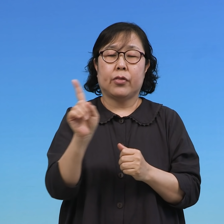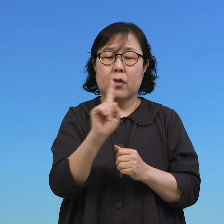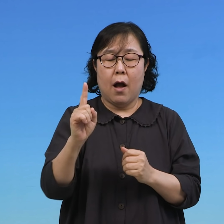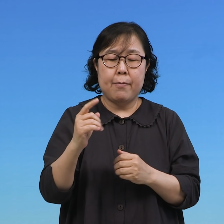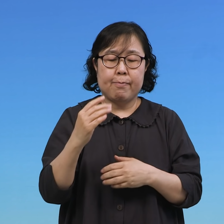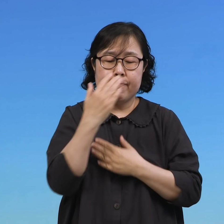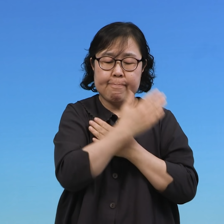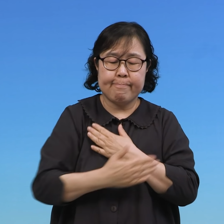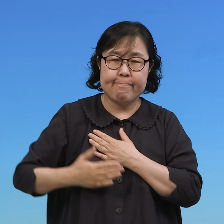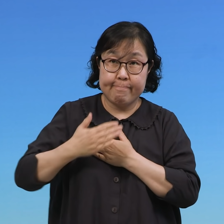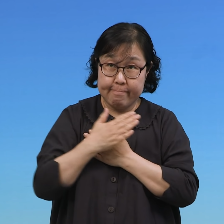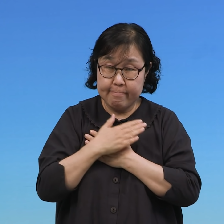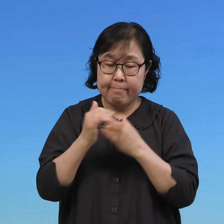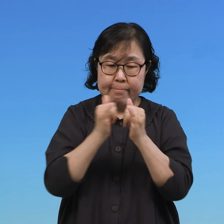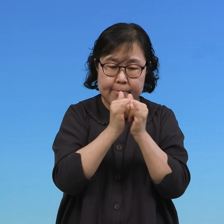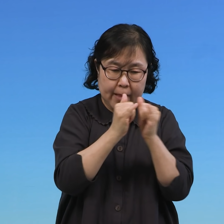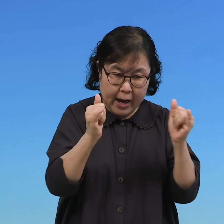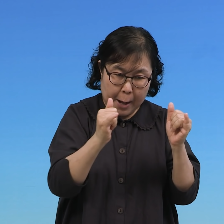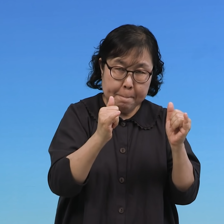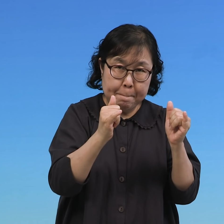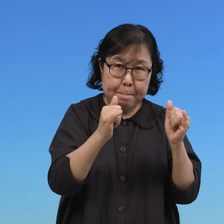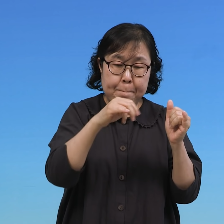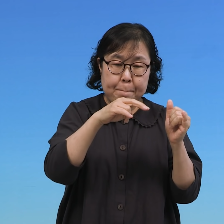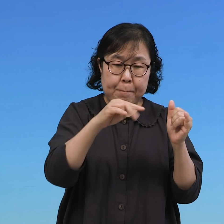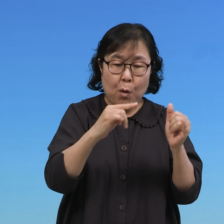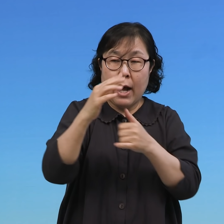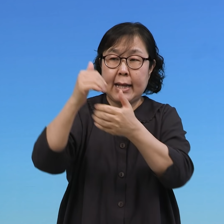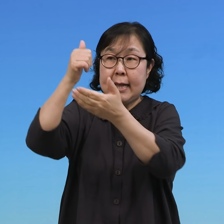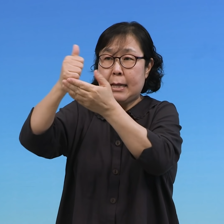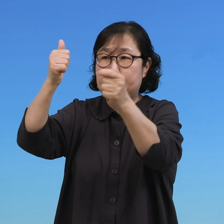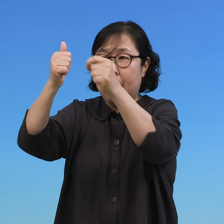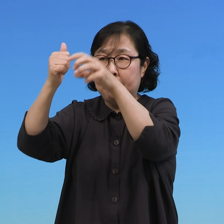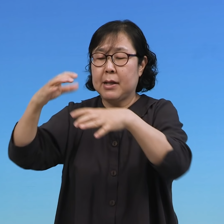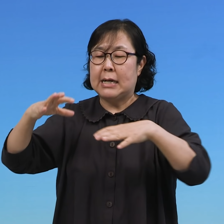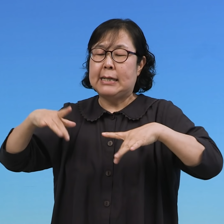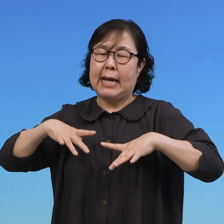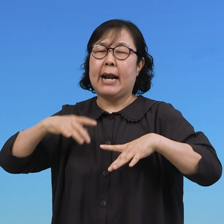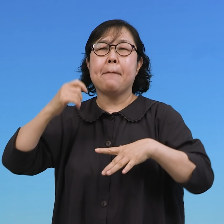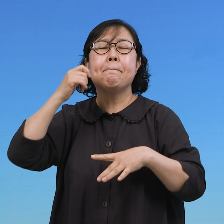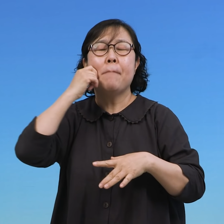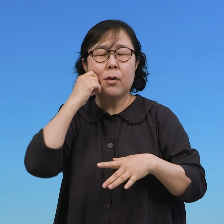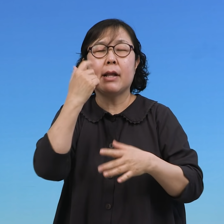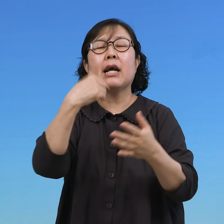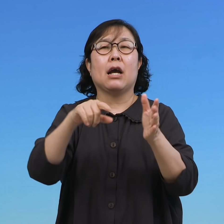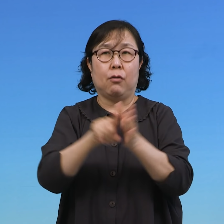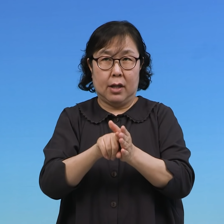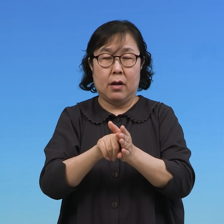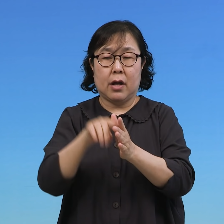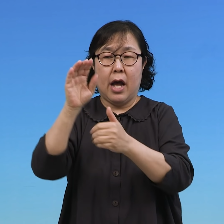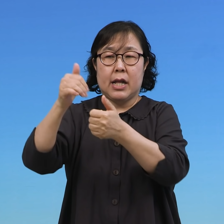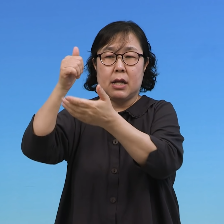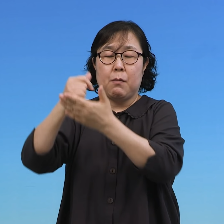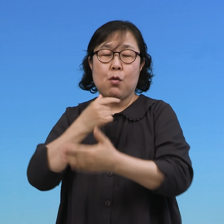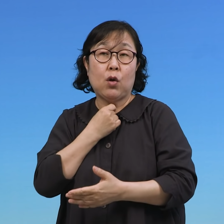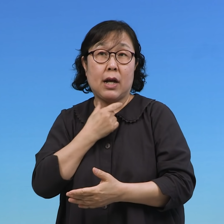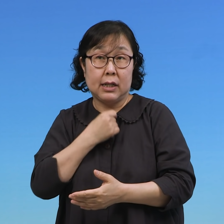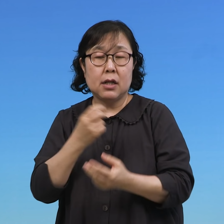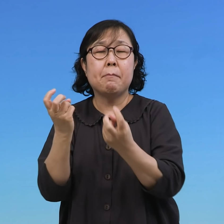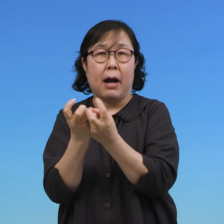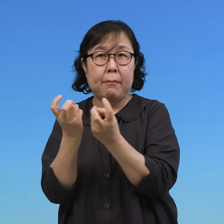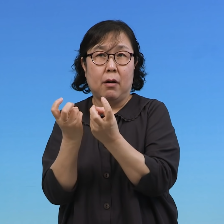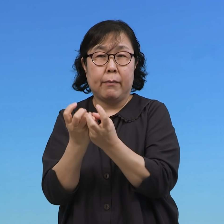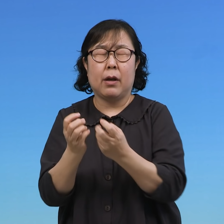아무 육체도 하나님 앞에서 자랑하지 못하게 하려 하십니다. 하나님의 기준이 다 있는 거거든요.